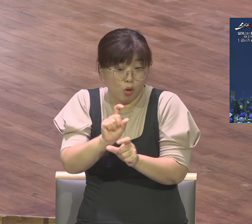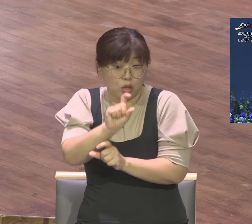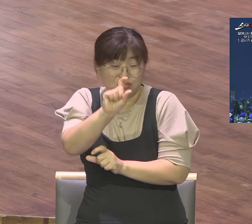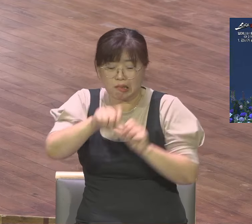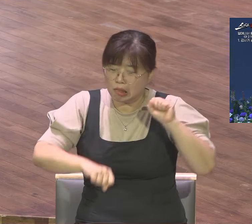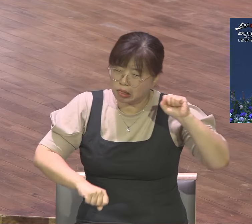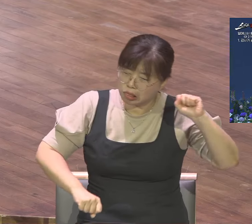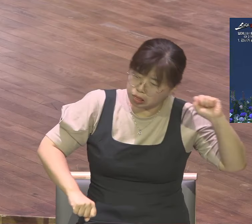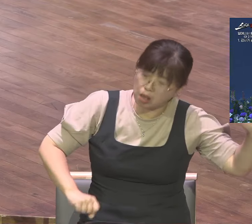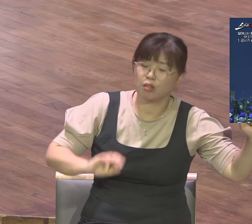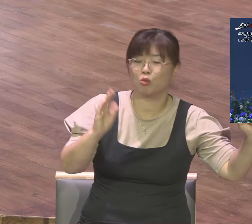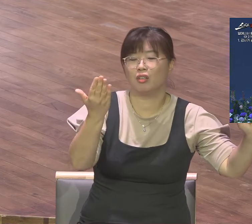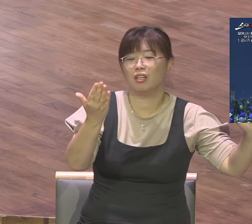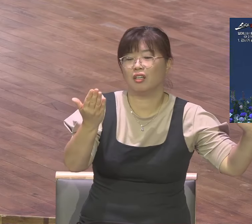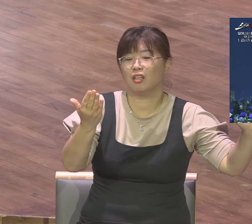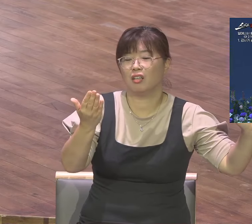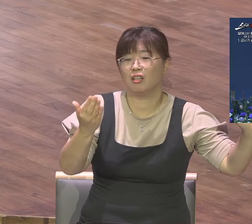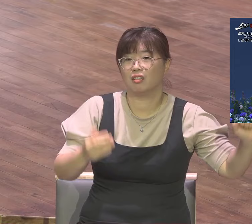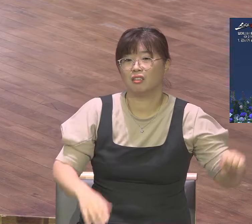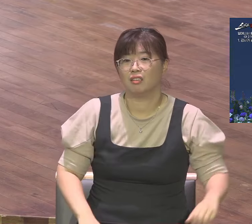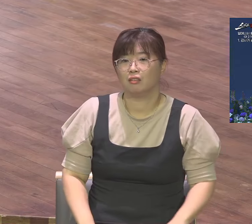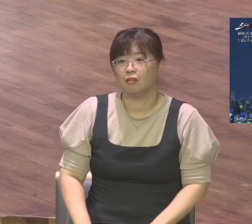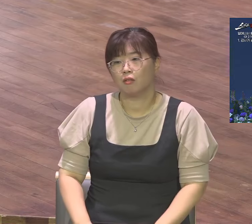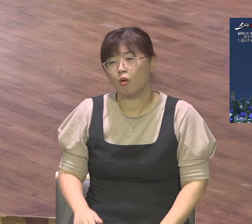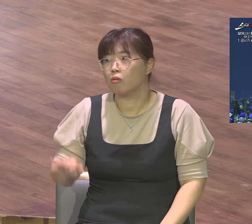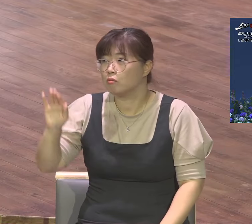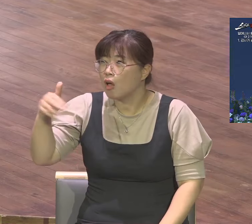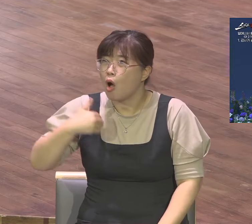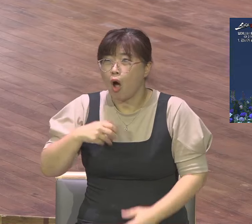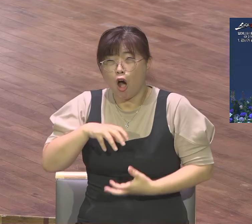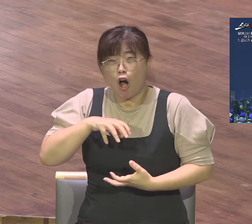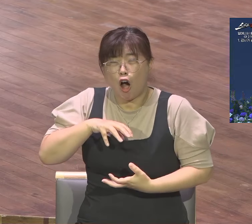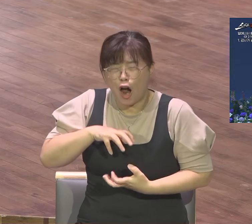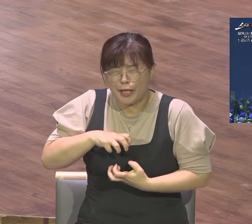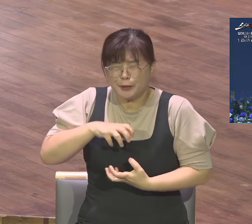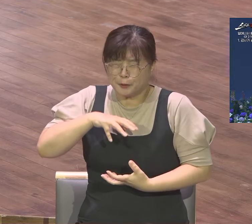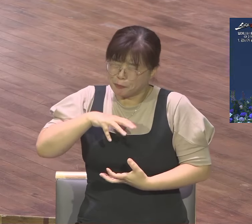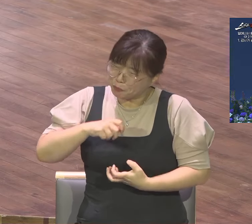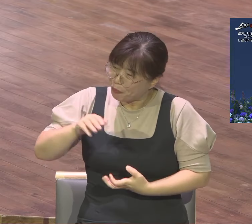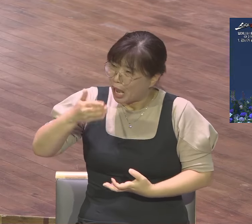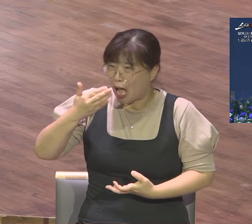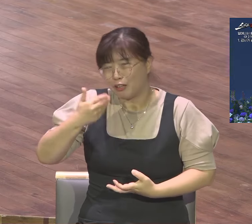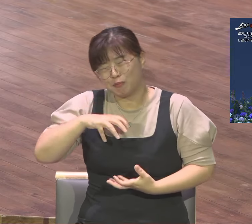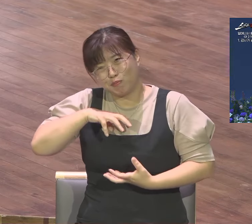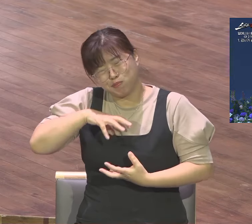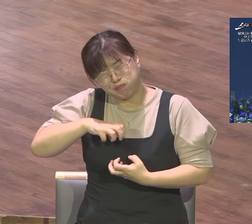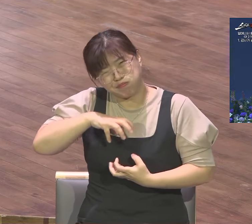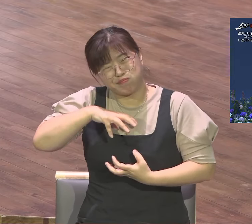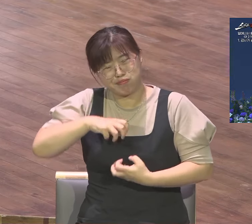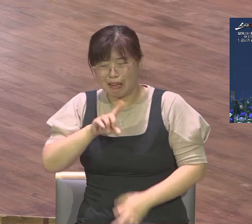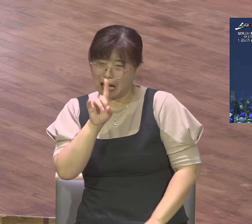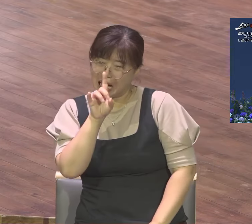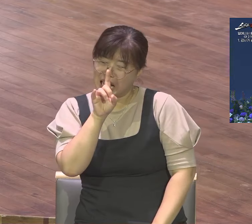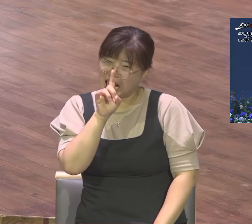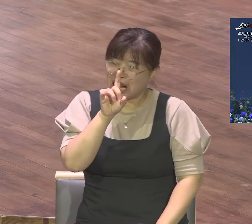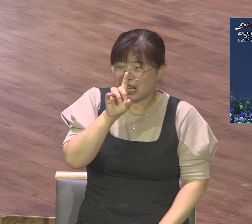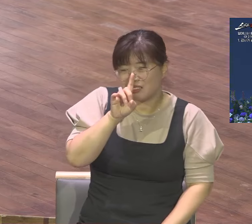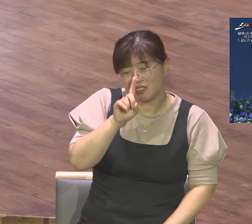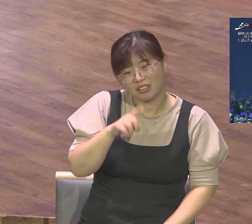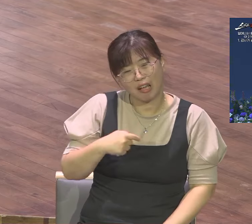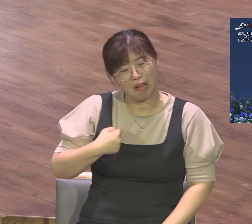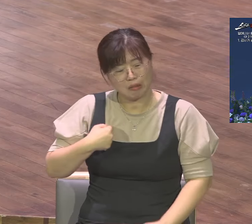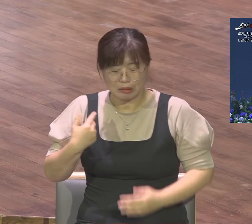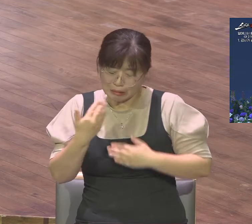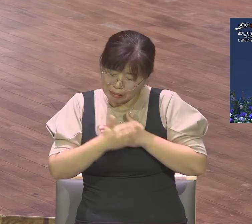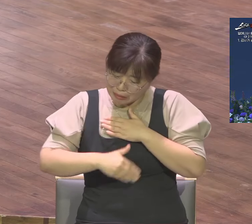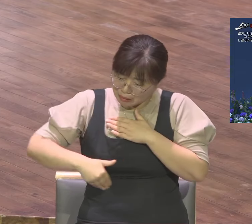회복된다니까요. 몸이 안 좋다 소화가 안 된다 나는 뭐 이런 병질은 은혜 받아보세요. 영혼이 잘 돼버리면